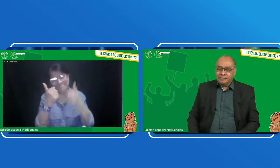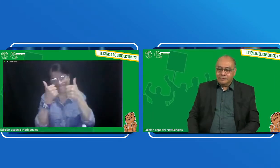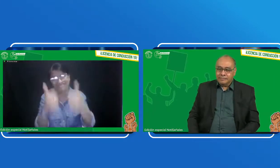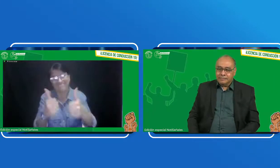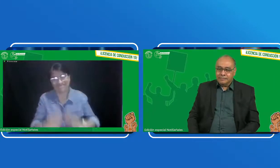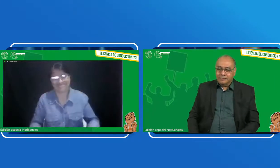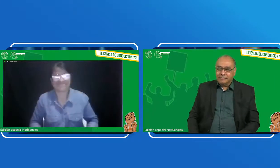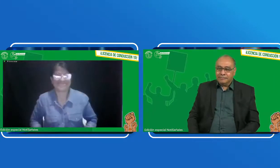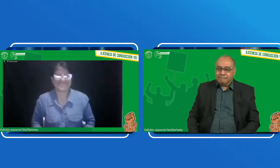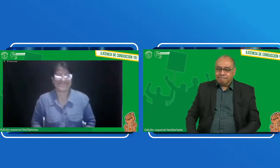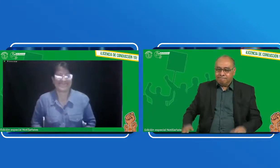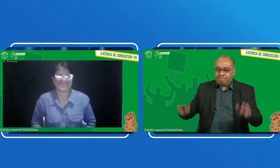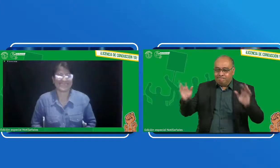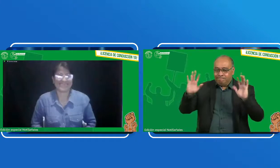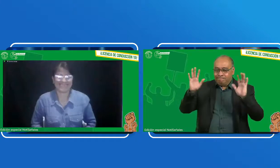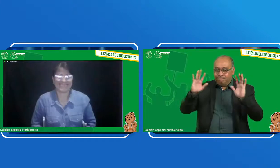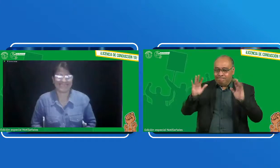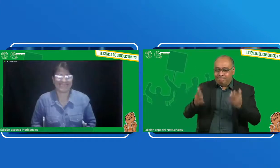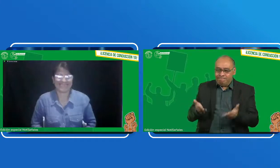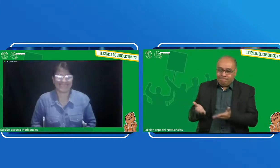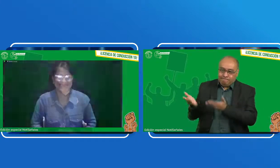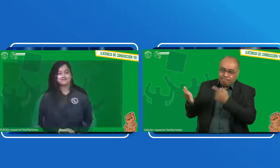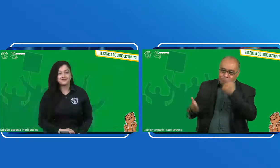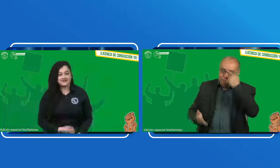interpretación. Gracias a todos. Bien.